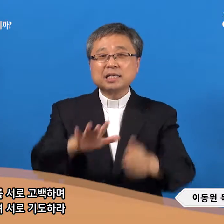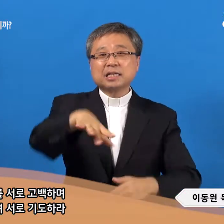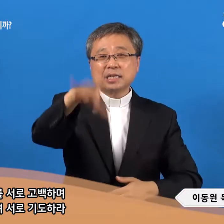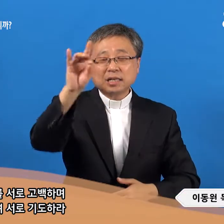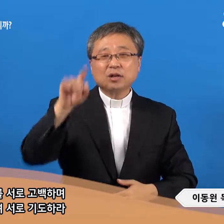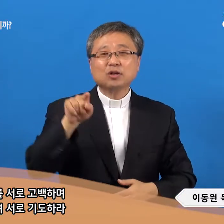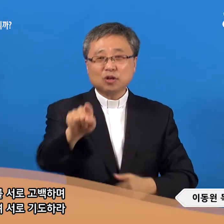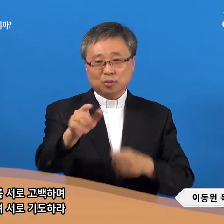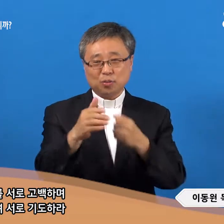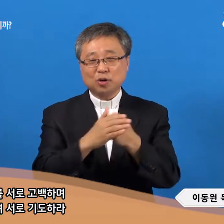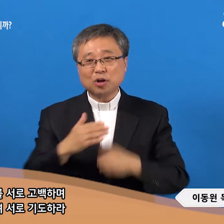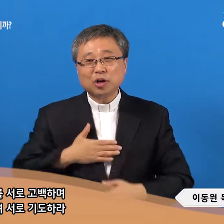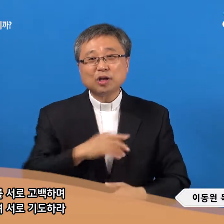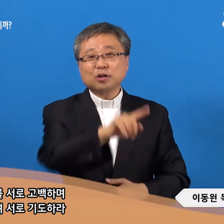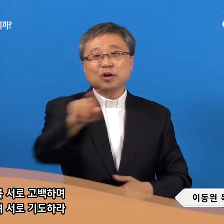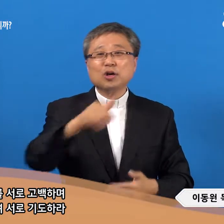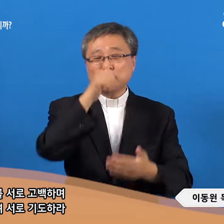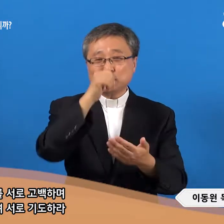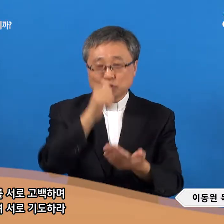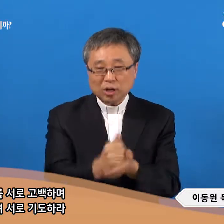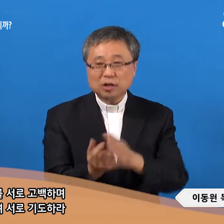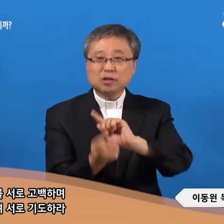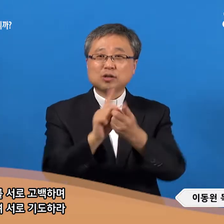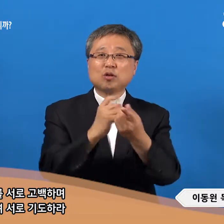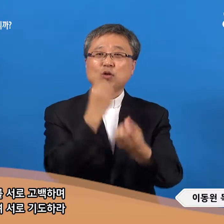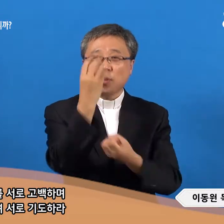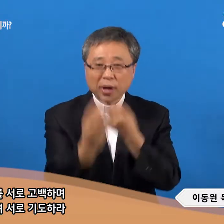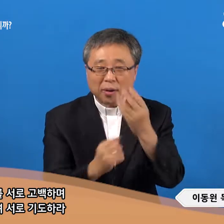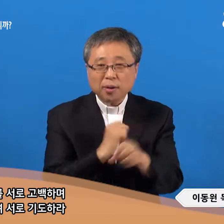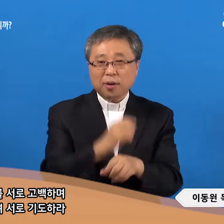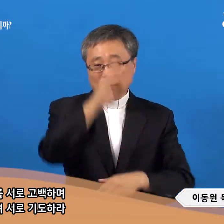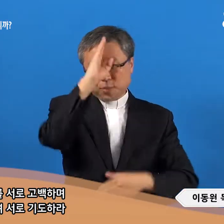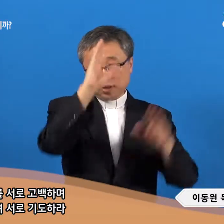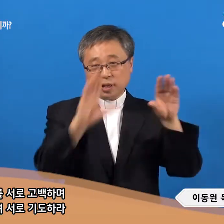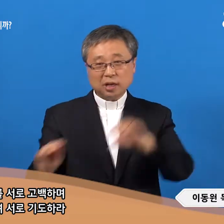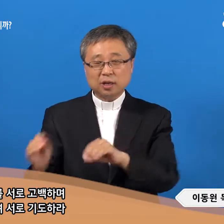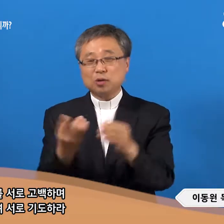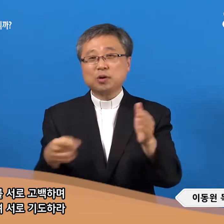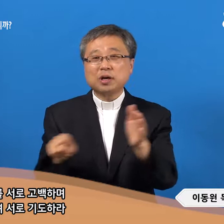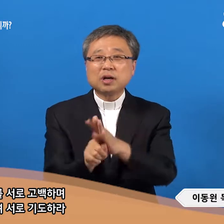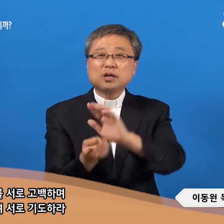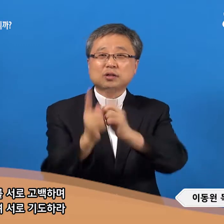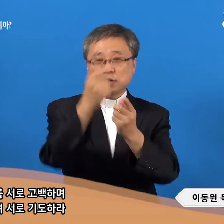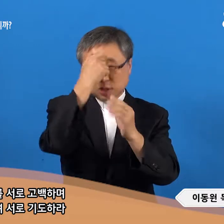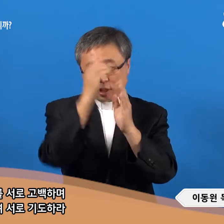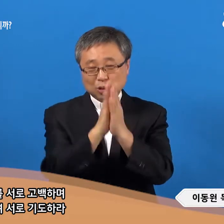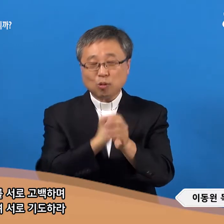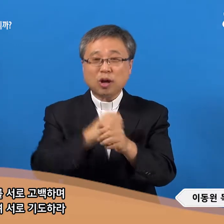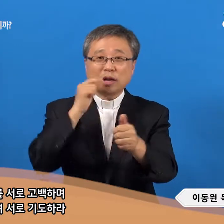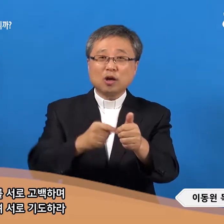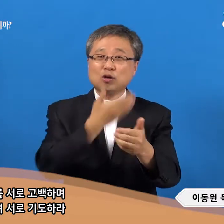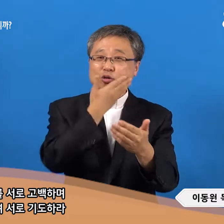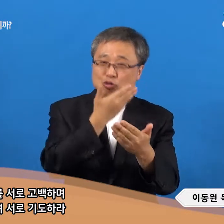시작. 그러므로 너희 죄를 서로 고백하며 병 낫기를 위해 서로 기도하라. 이거 중요한 단어가 뭐예요?